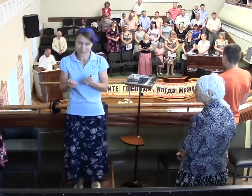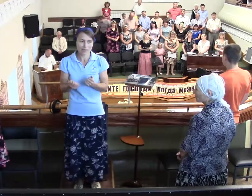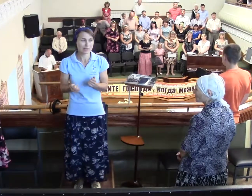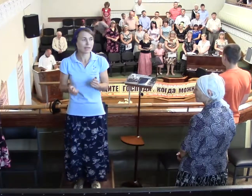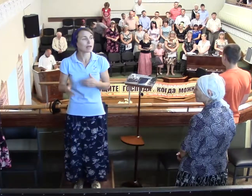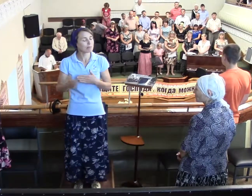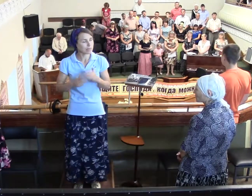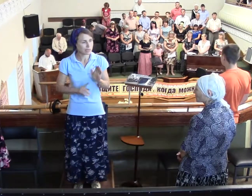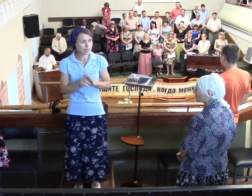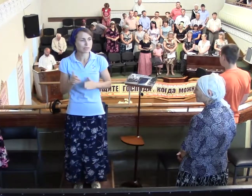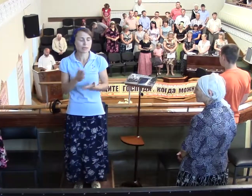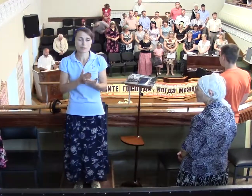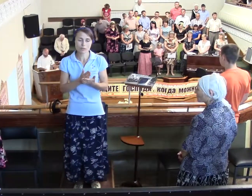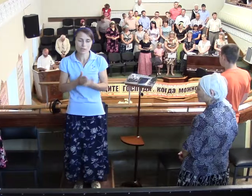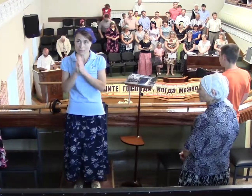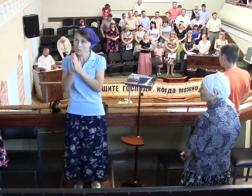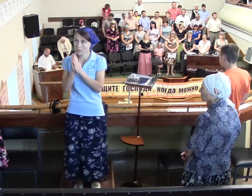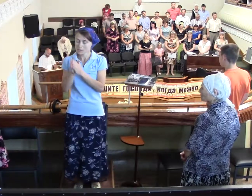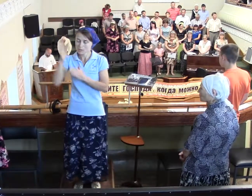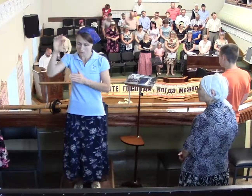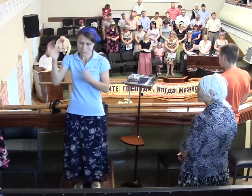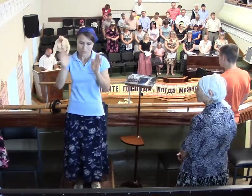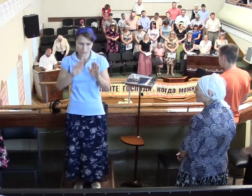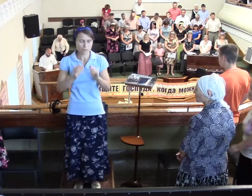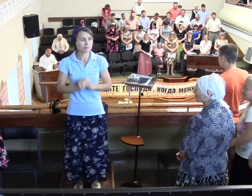Перед началом служения вопросы Божьего благословения.